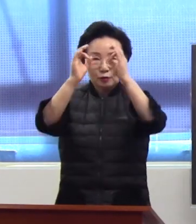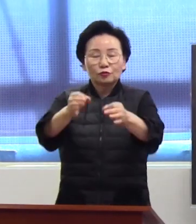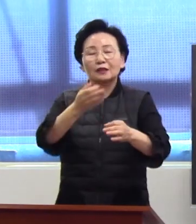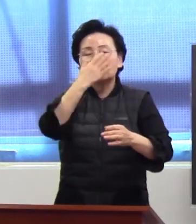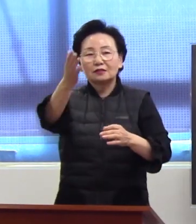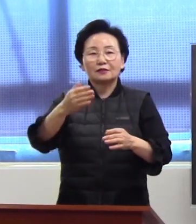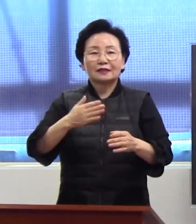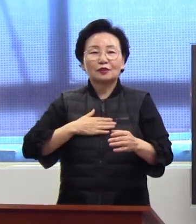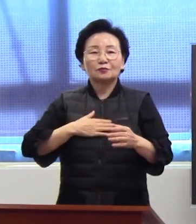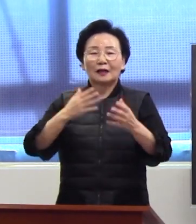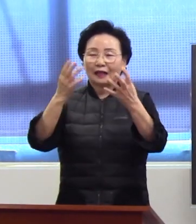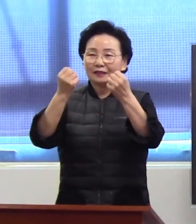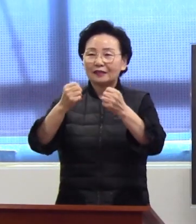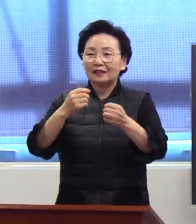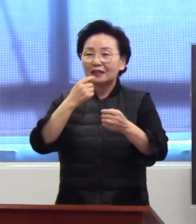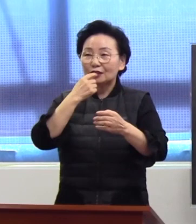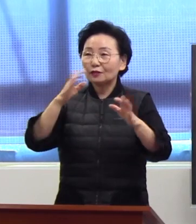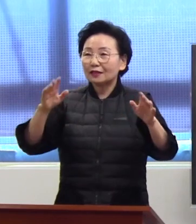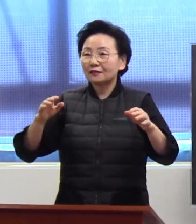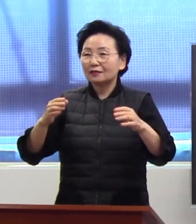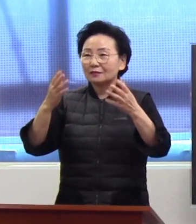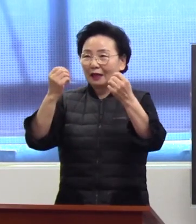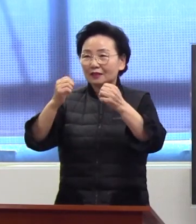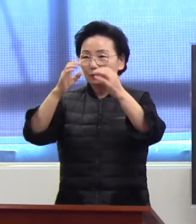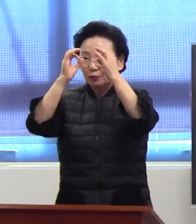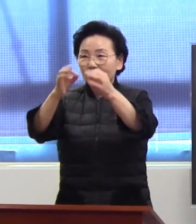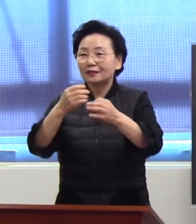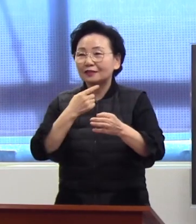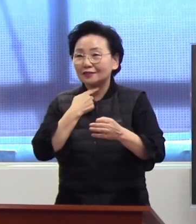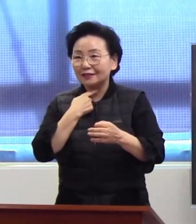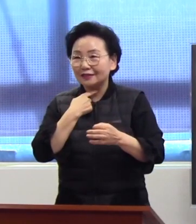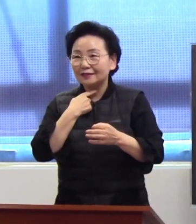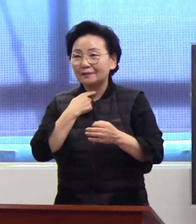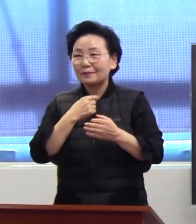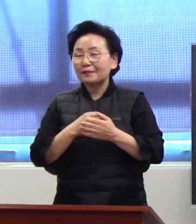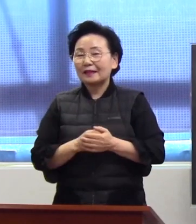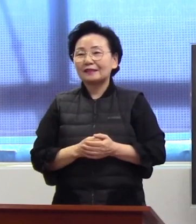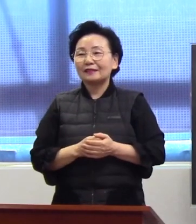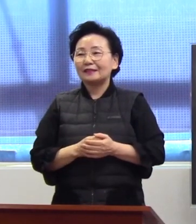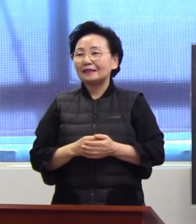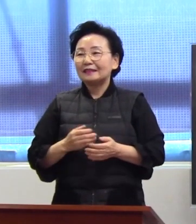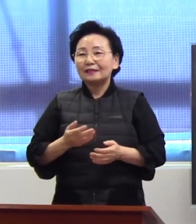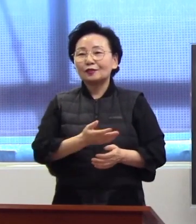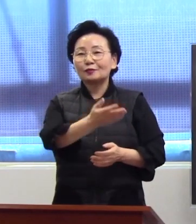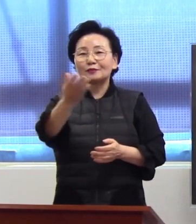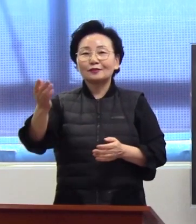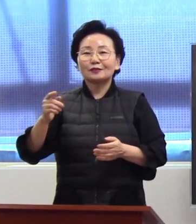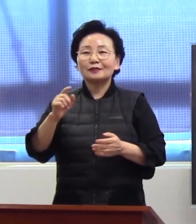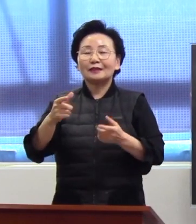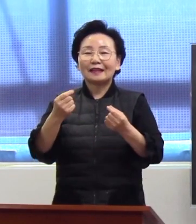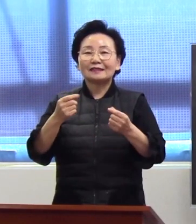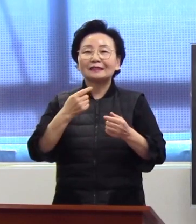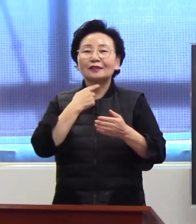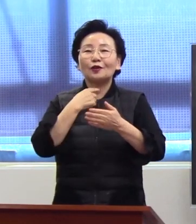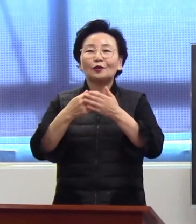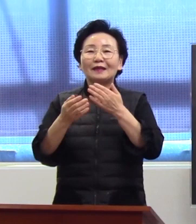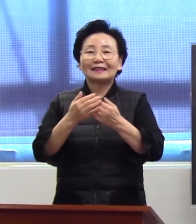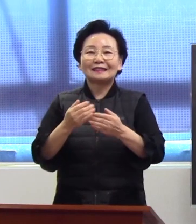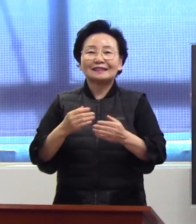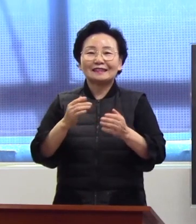수가 있어요. 나도 많이 천사들을 많이 본 적이 있거든요. 그래서 여러분들도 그와 같은 경험하기를